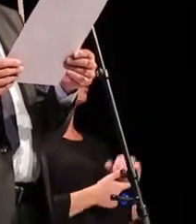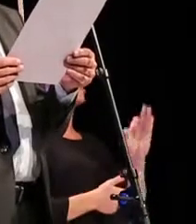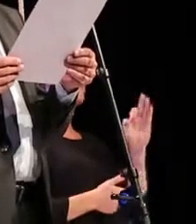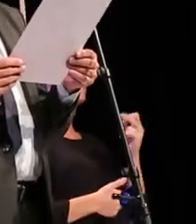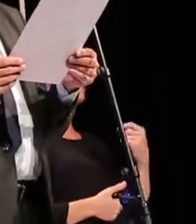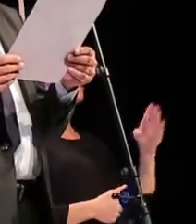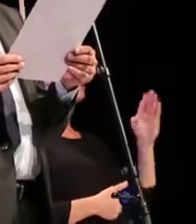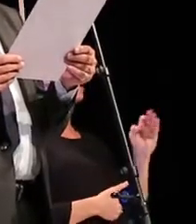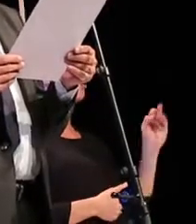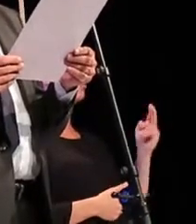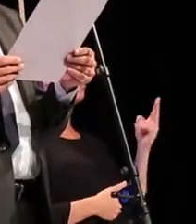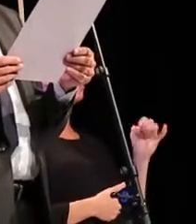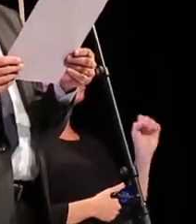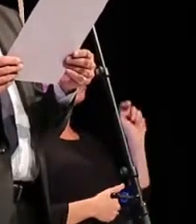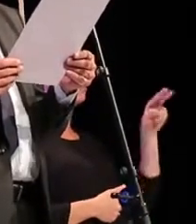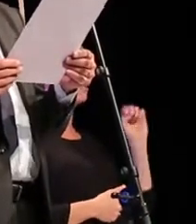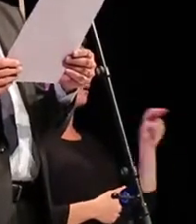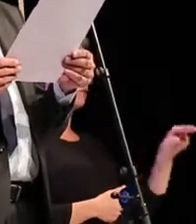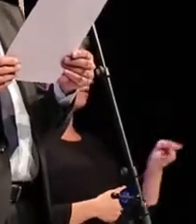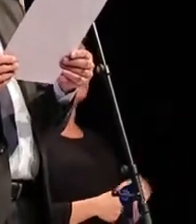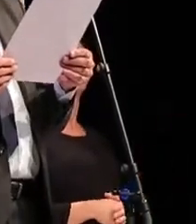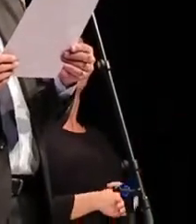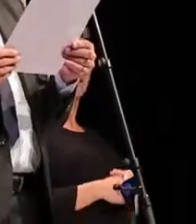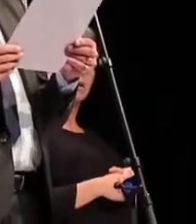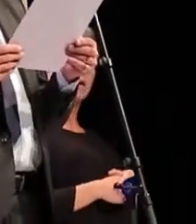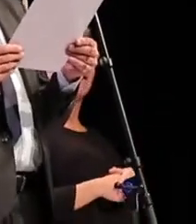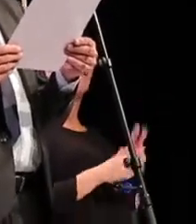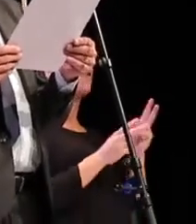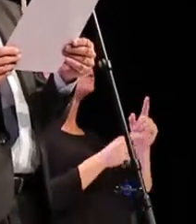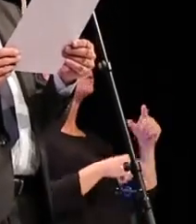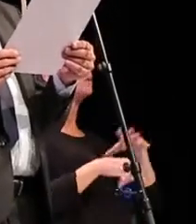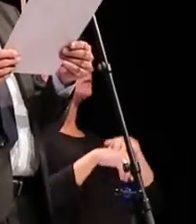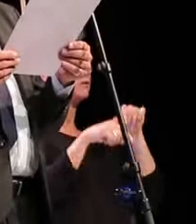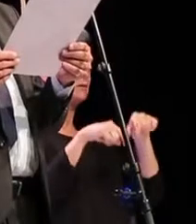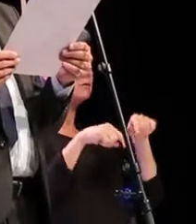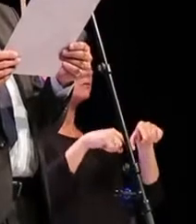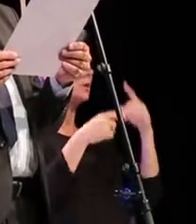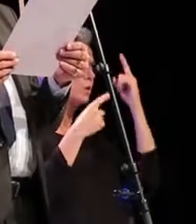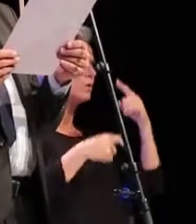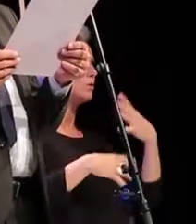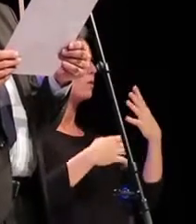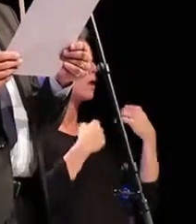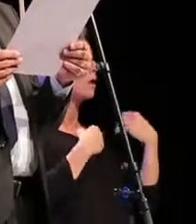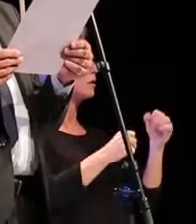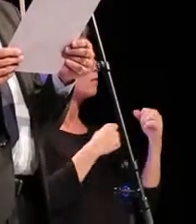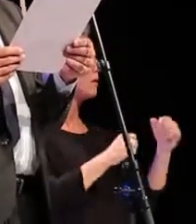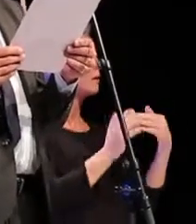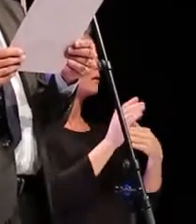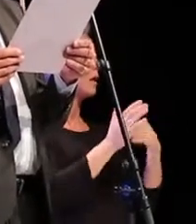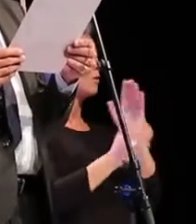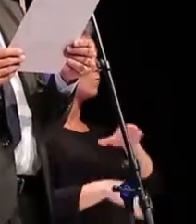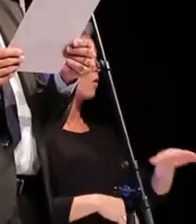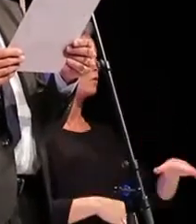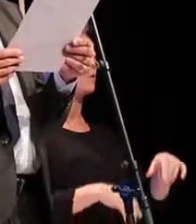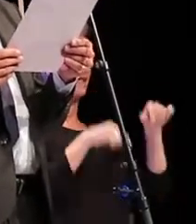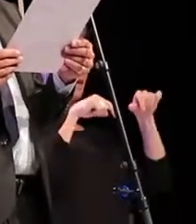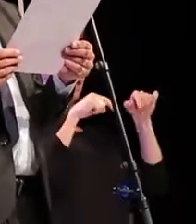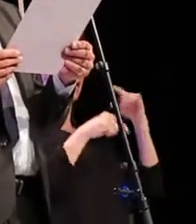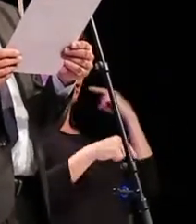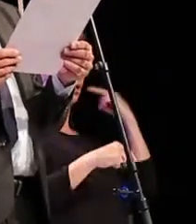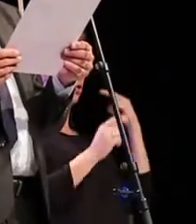av aktiviteter för barnen. Hörsalen där vi befinner oss just nu kommer under 2 dagar att vara navet